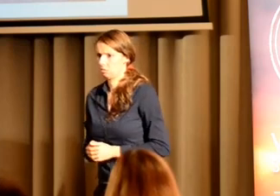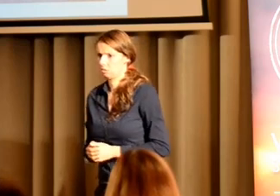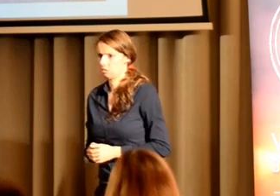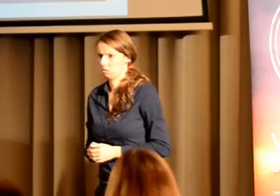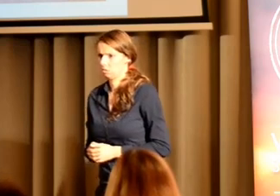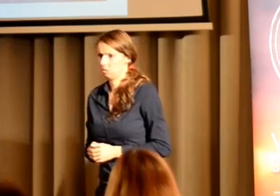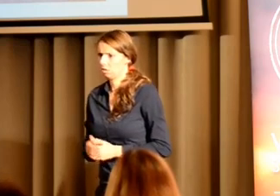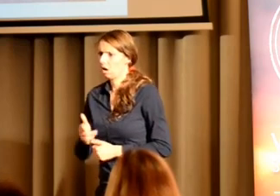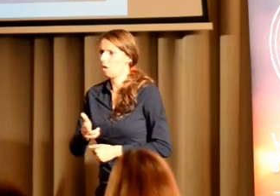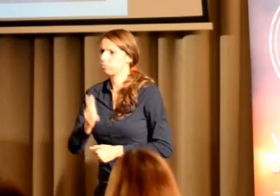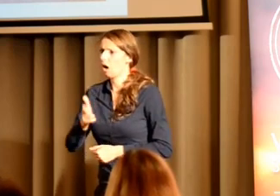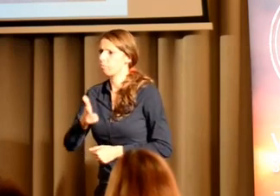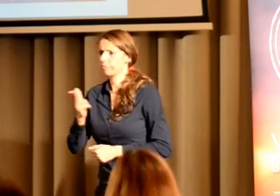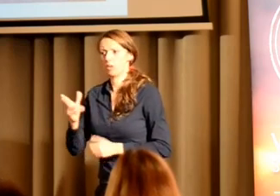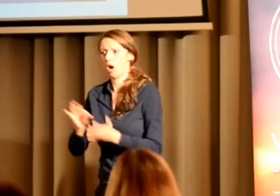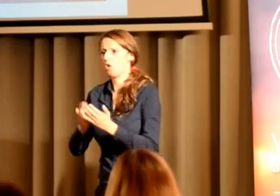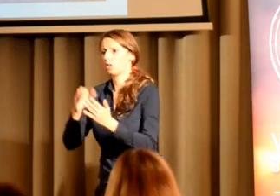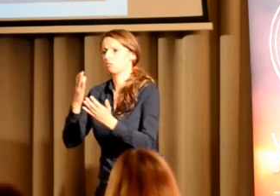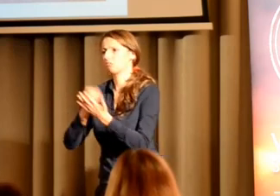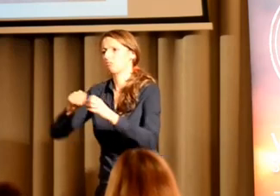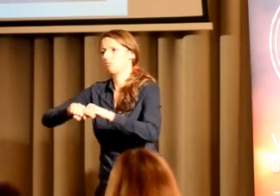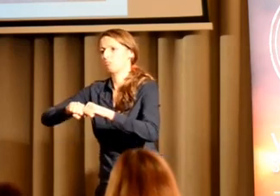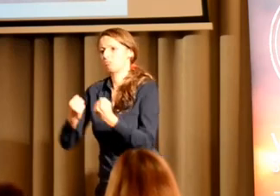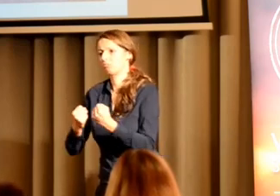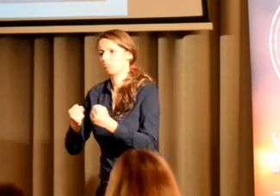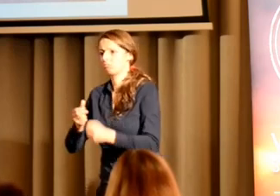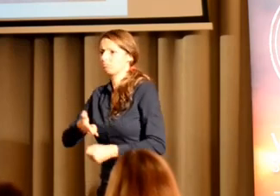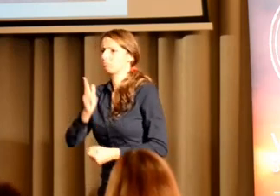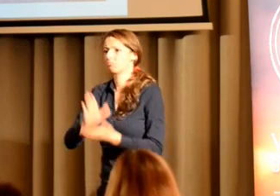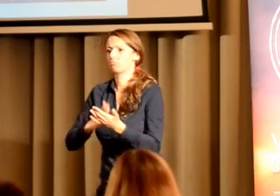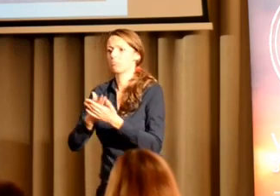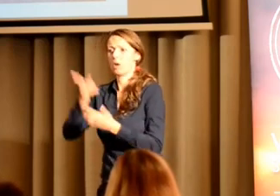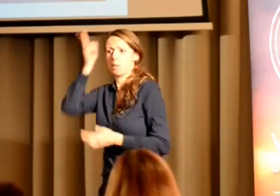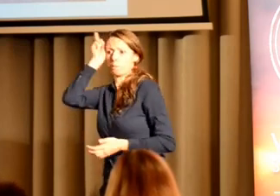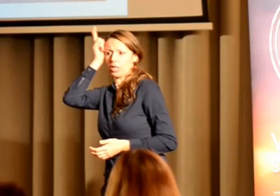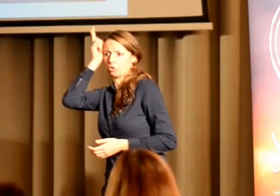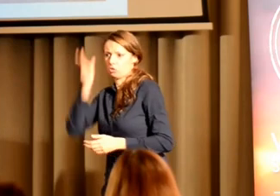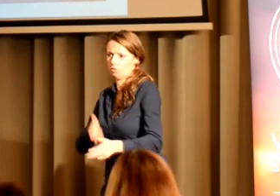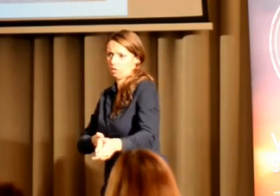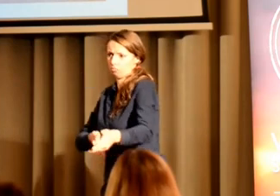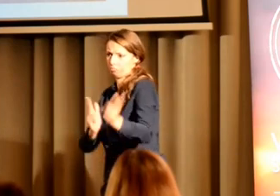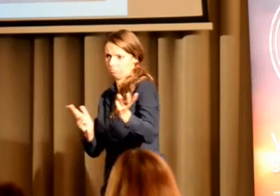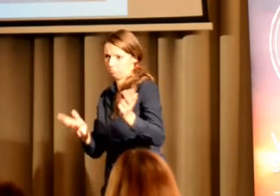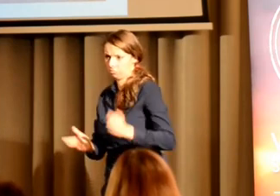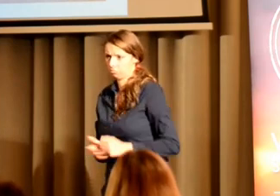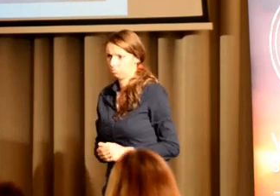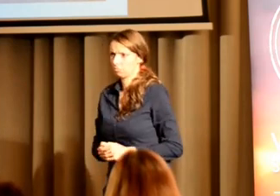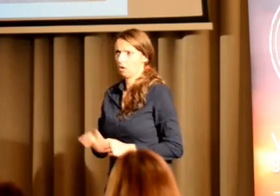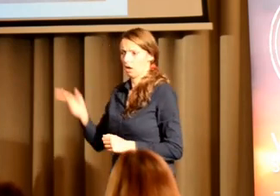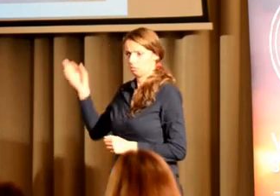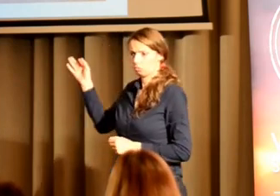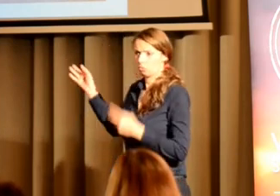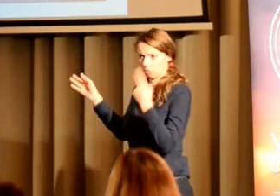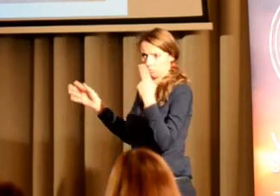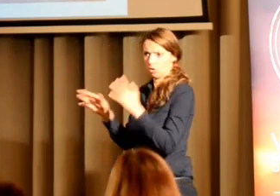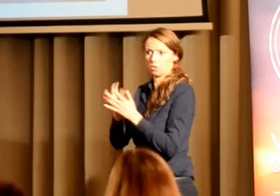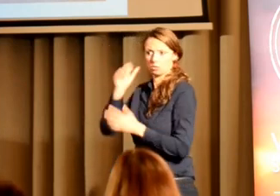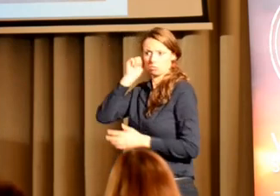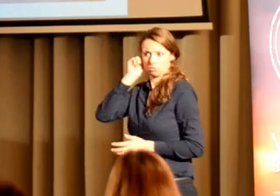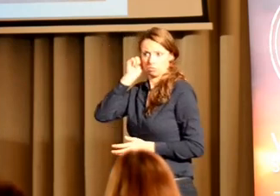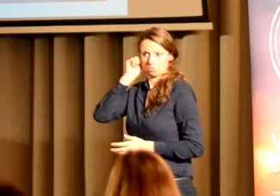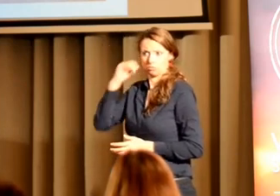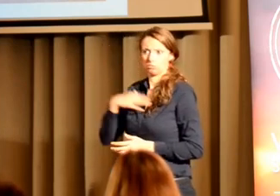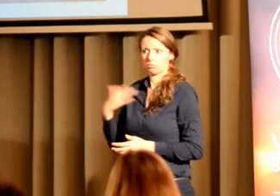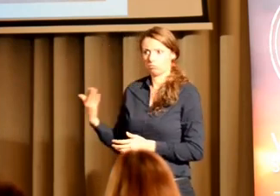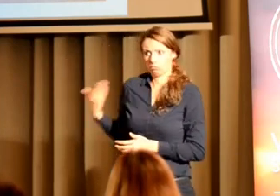w efekcie nielegalnych odstrzałów, czyli po prostu z broni myśliwskiej. I tu jest właśnie taka samica